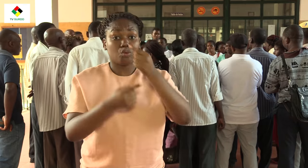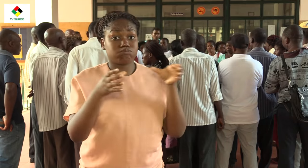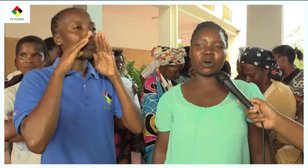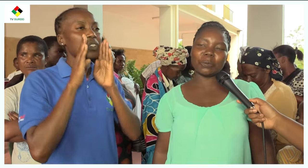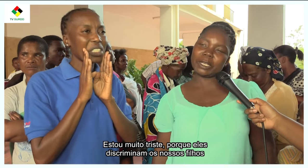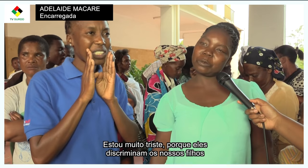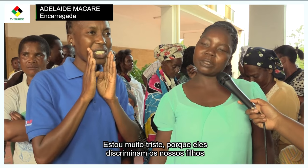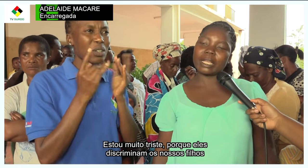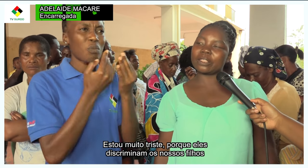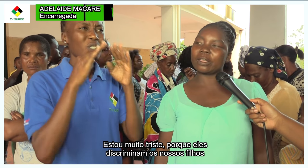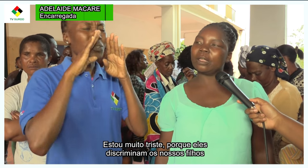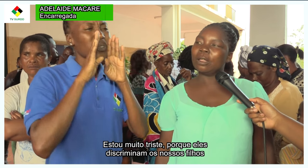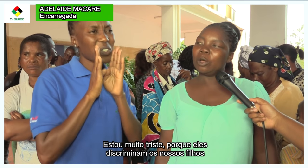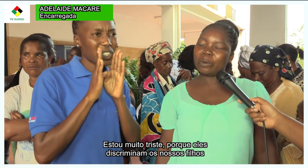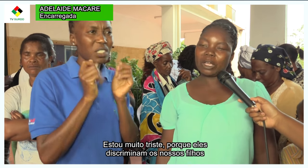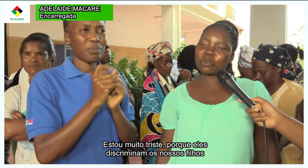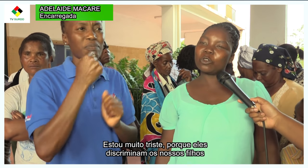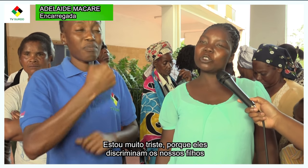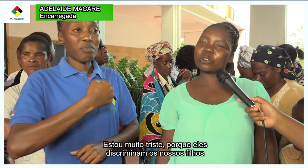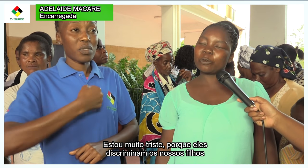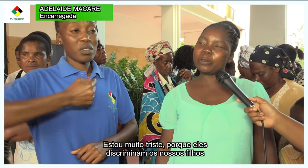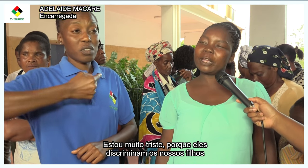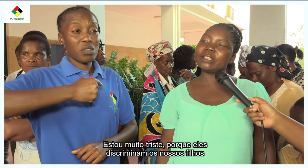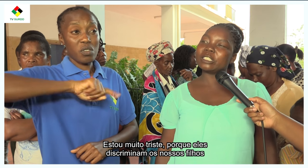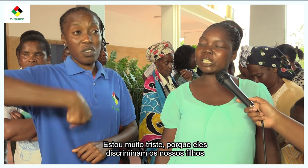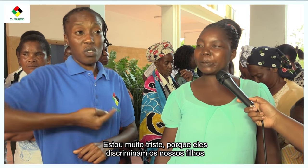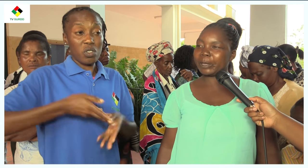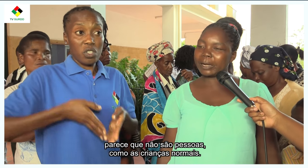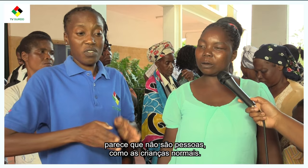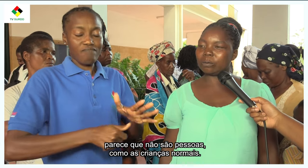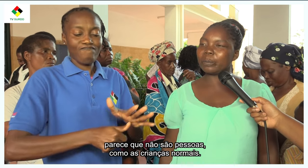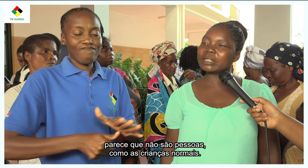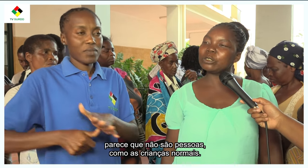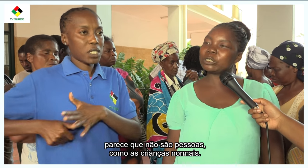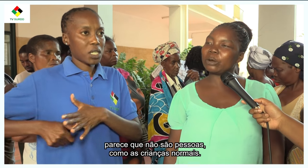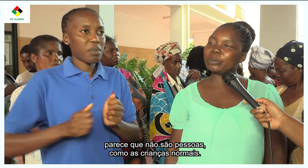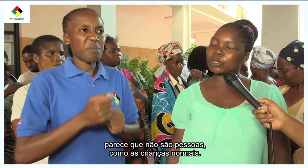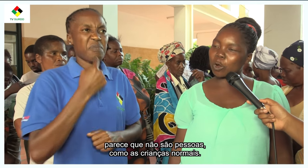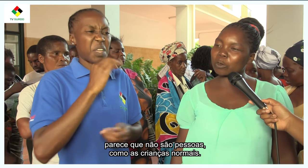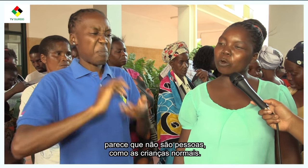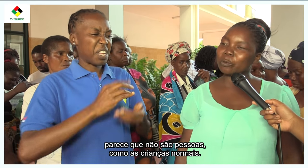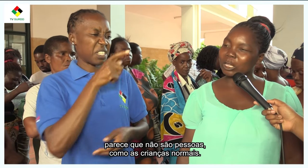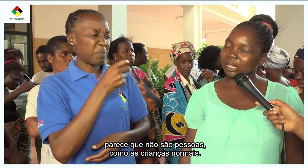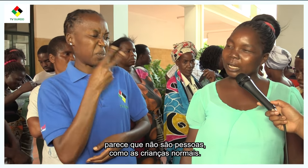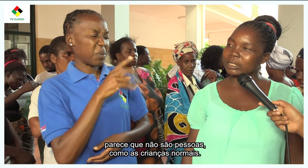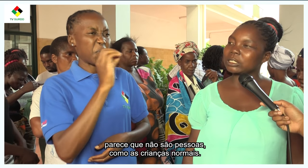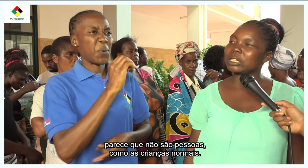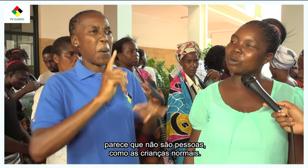Estou muito triste porque os nossos filhos eles discriminam, parece que não são pessoas como as crianças que são